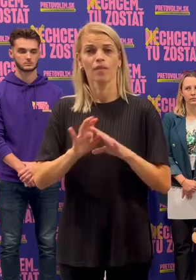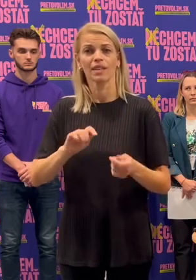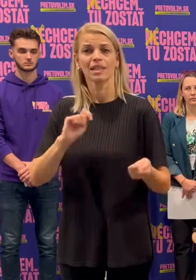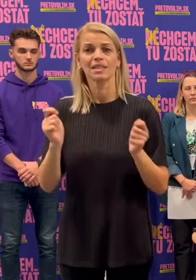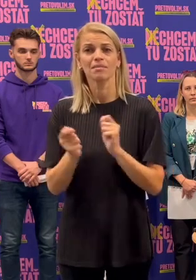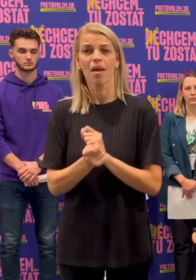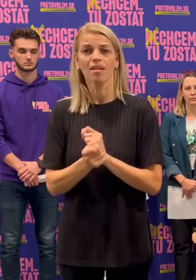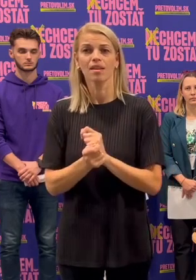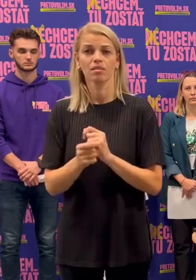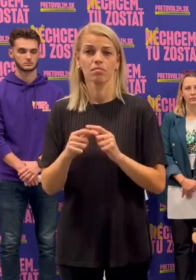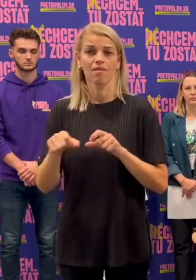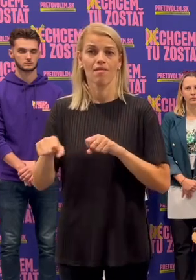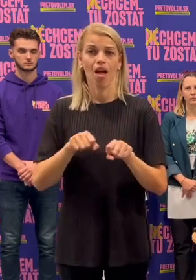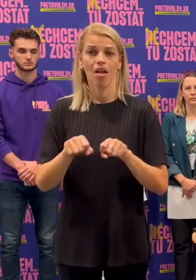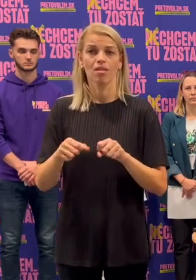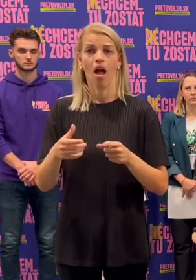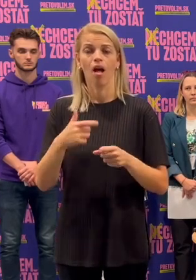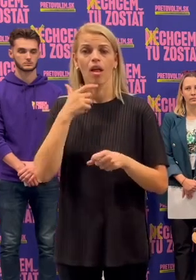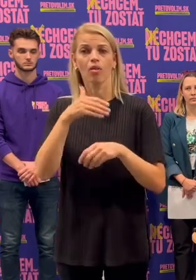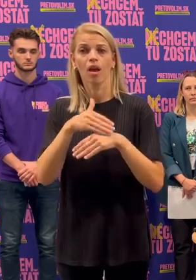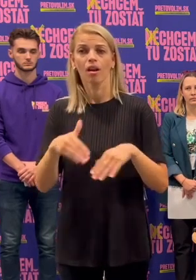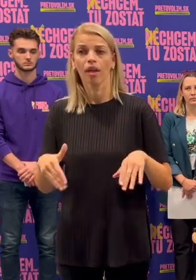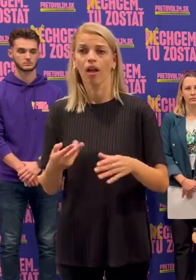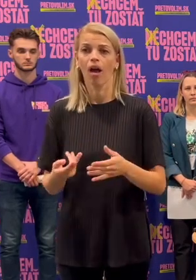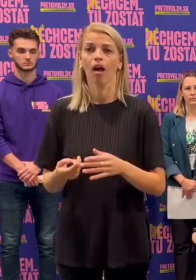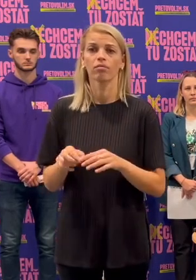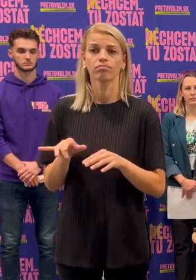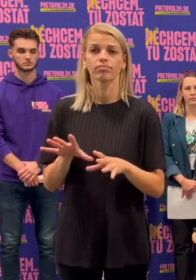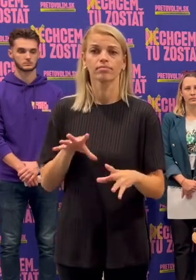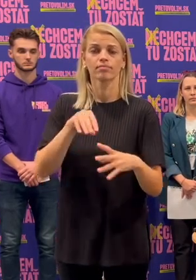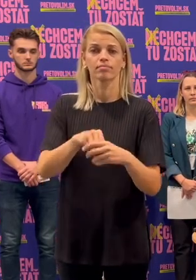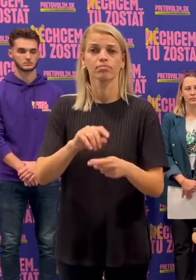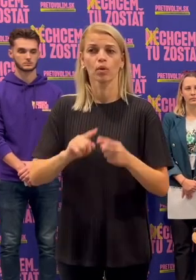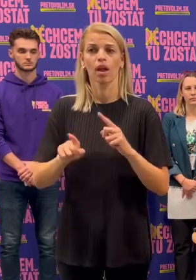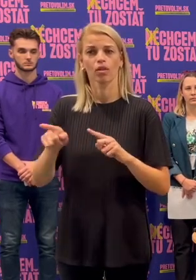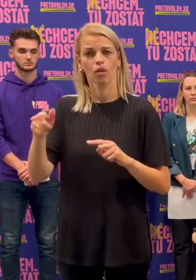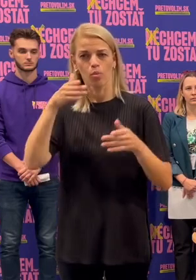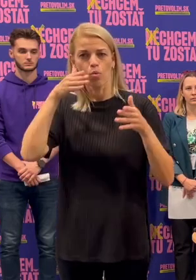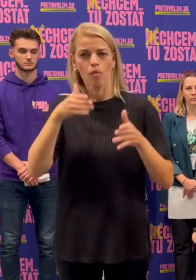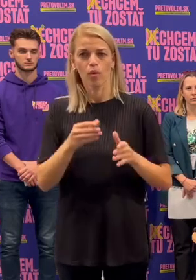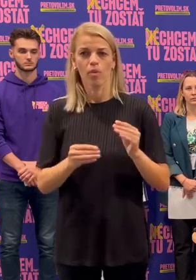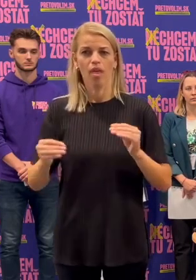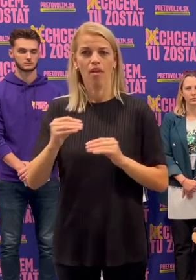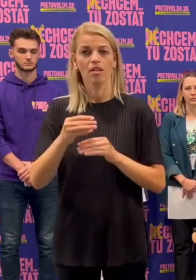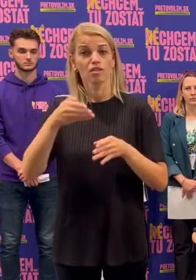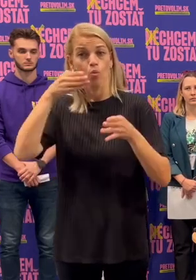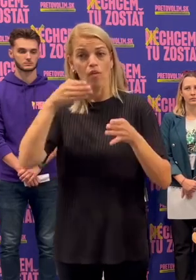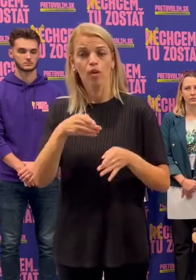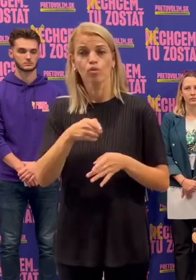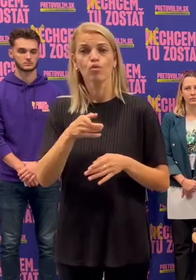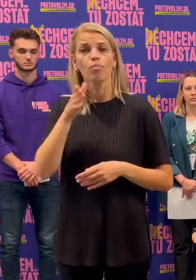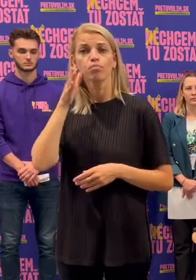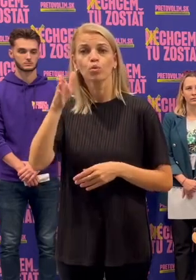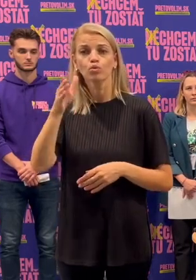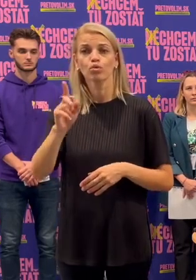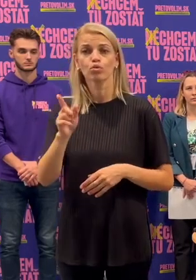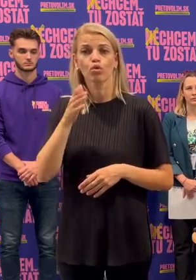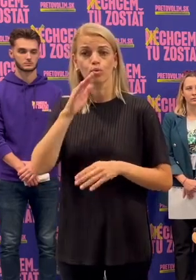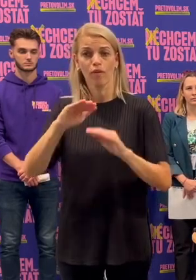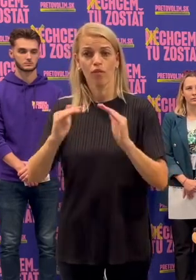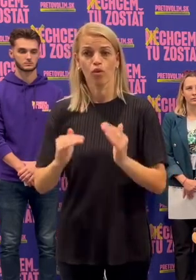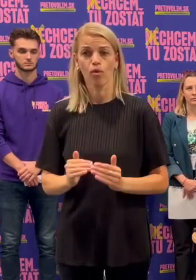rady alebo do vlády dostane ten politik alebo politička, ktorému najviac dôverujú a ktorému dôverujú v tom, že tú budúcnosť, ktorú budú